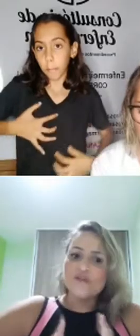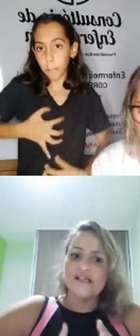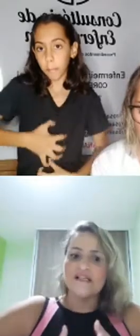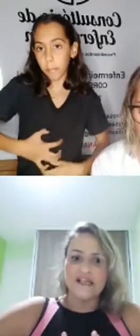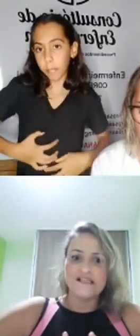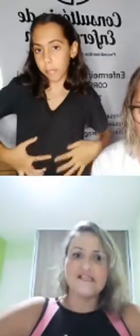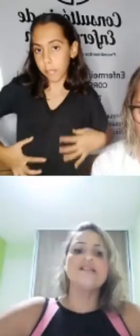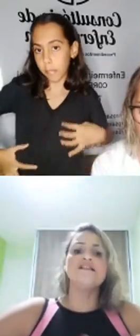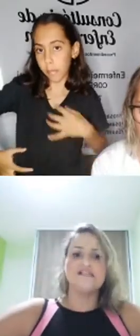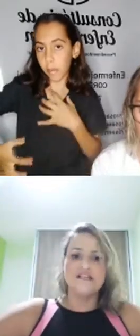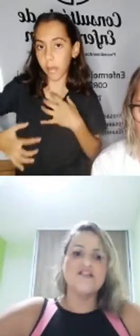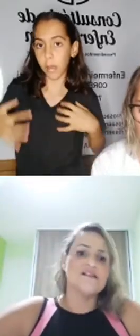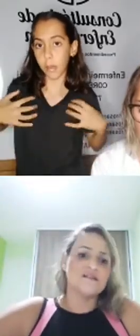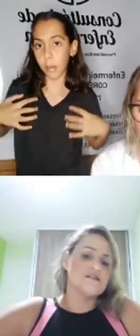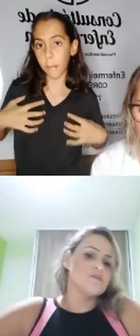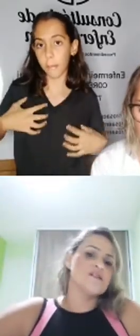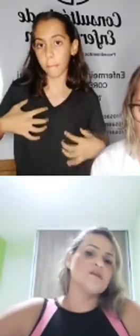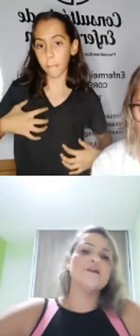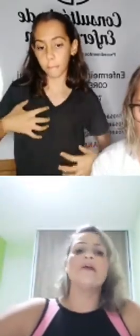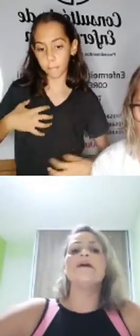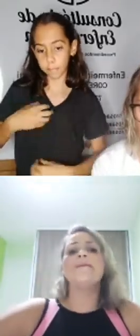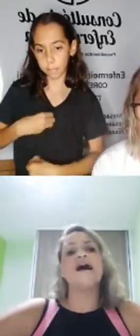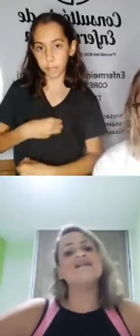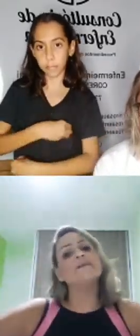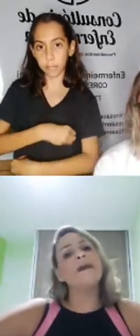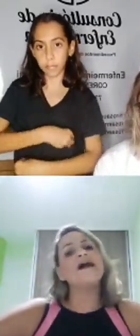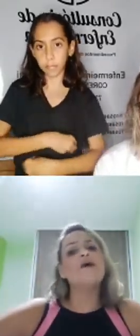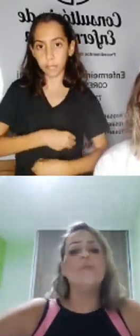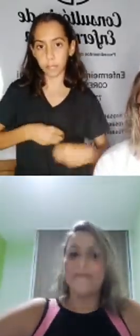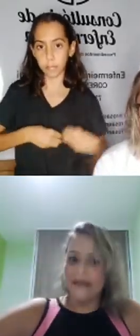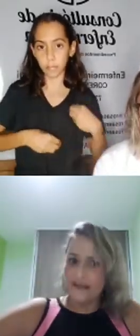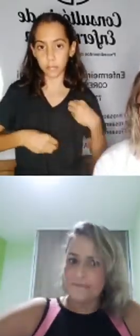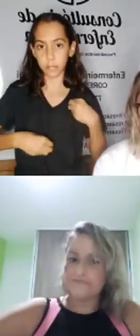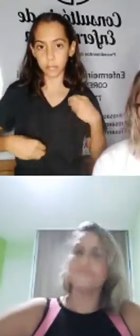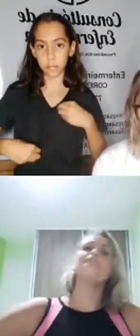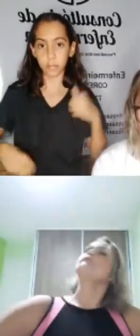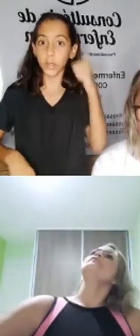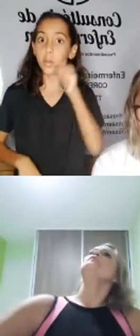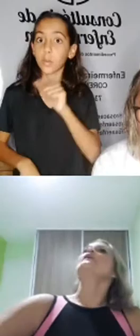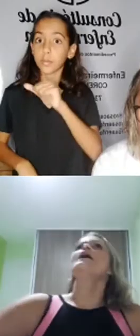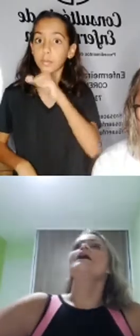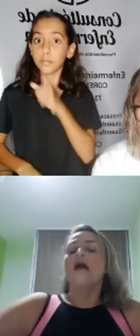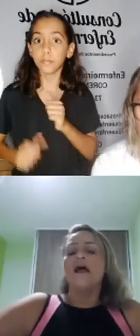com certeza que existe essa transmissão, que a mãe passa para o bebê,